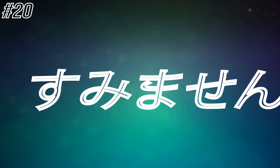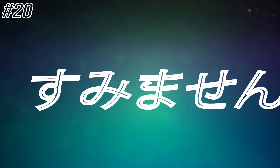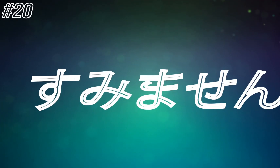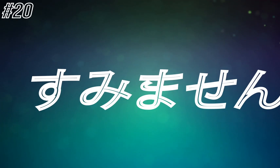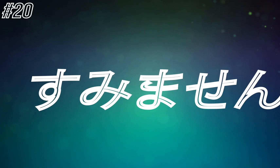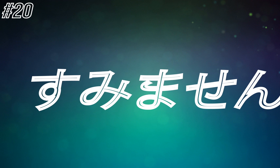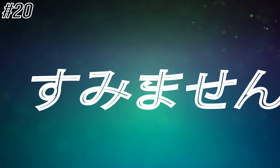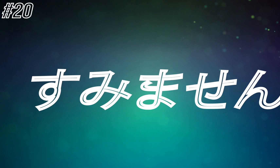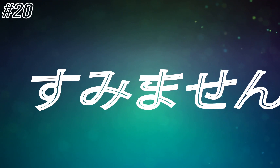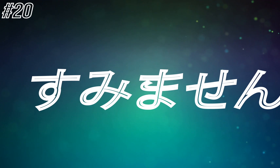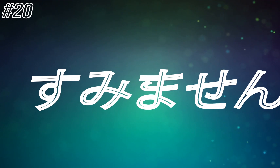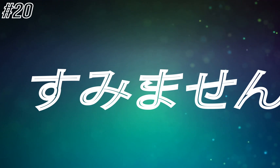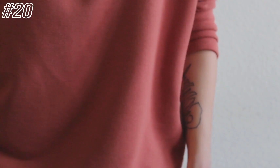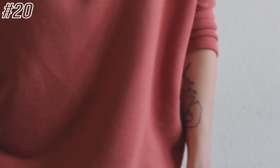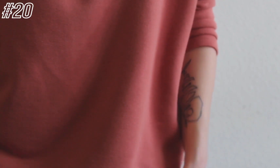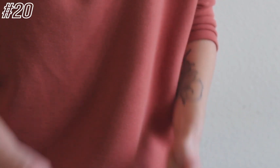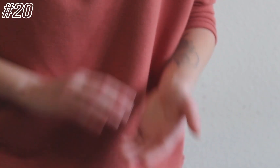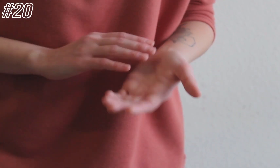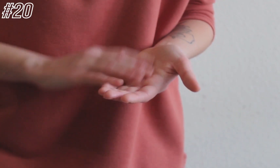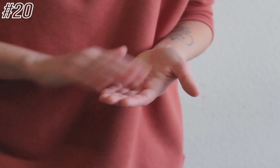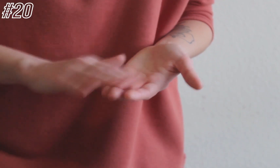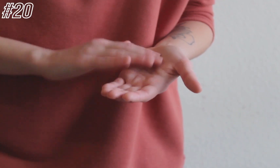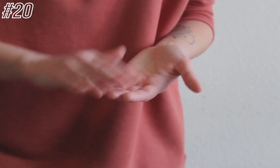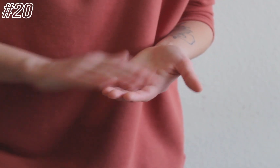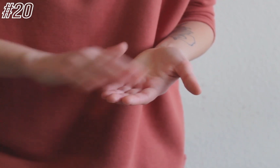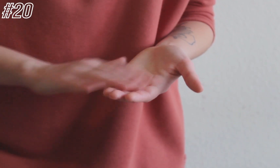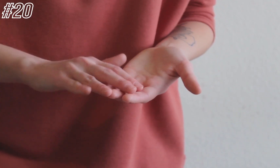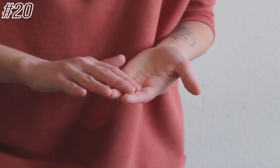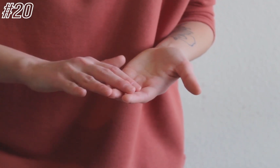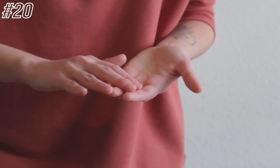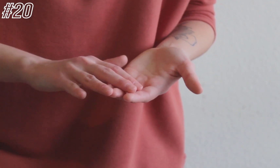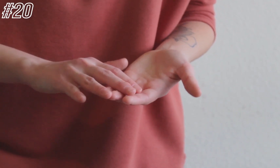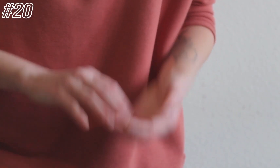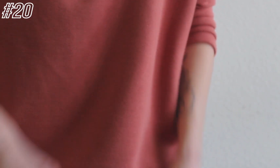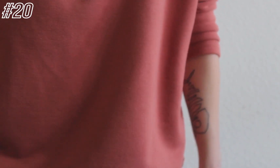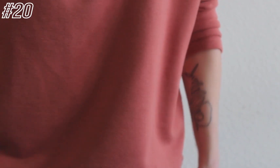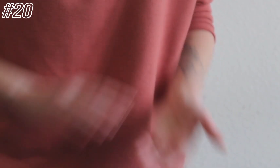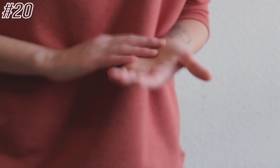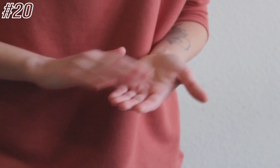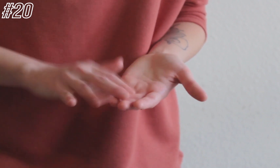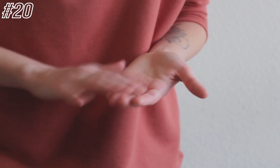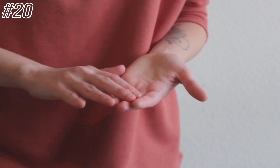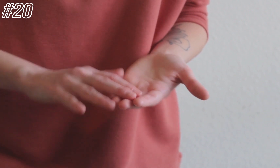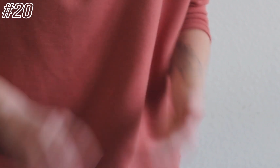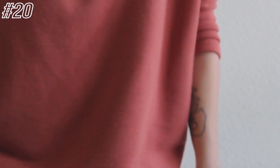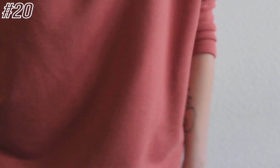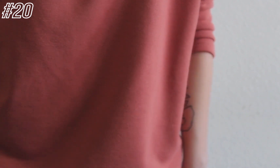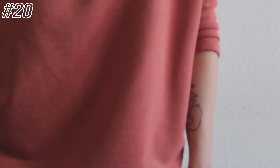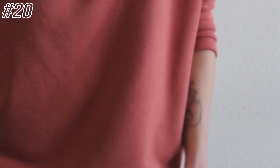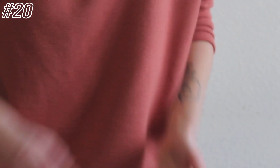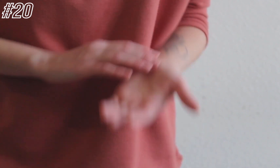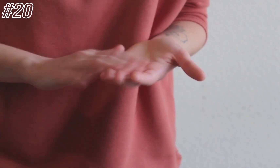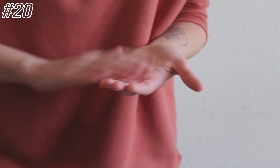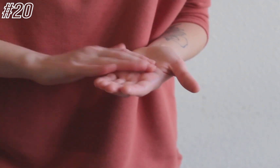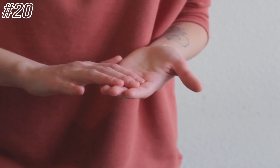20、すみません。手を前に伸ばします。手のひらは上向きです。右手の指先を左の手のひら